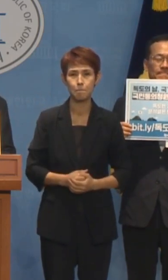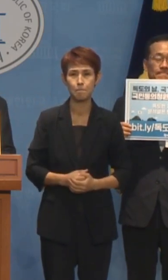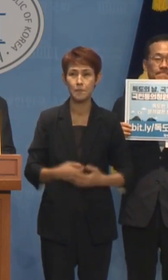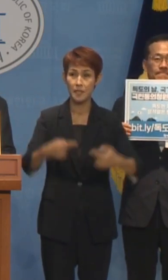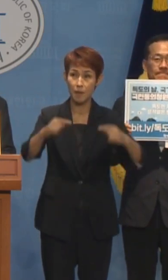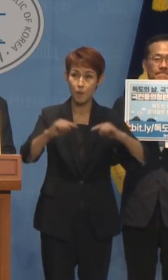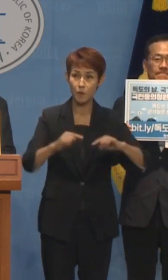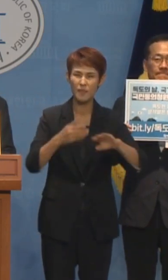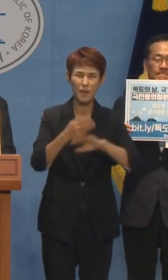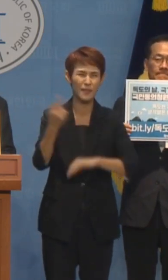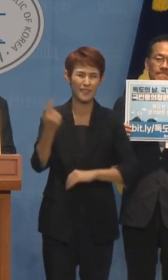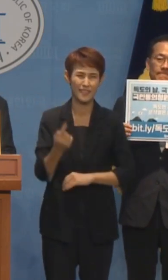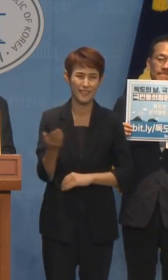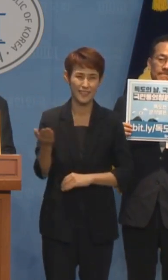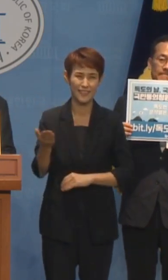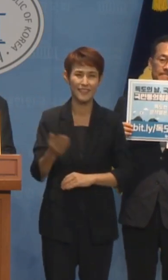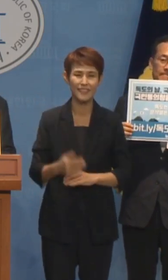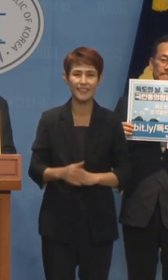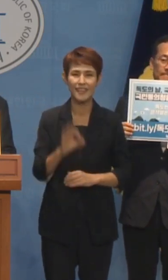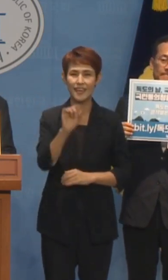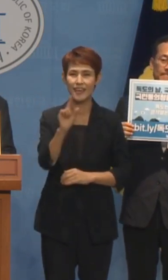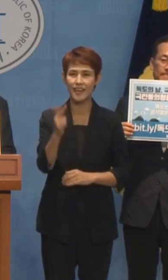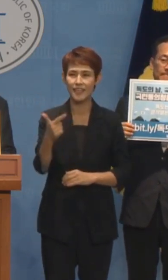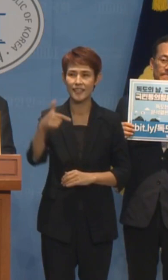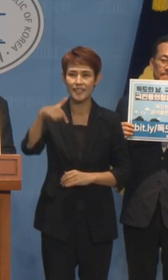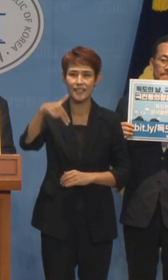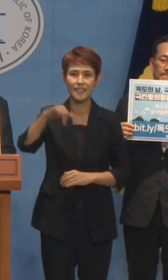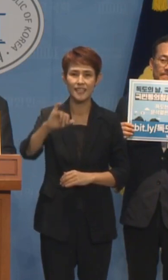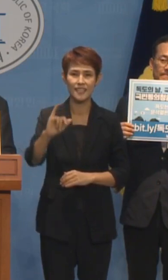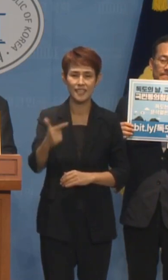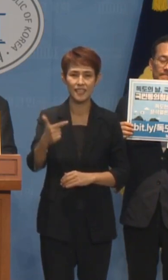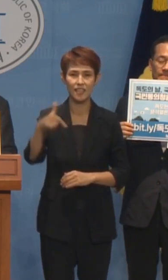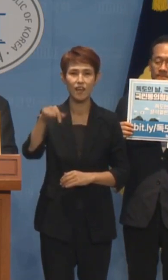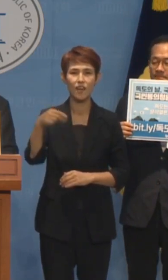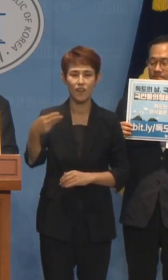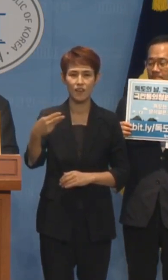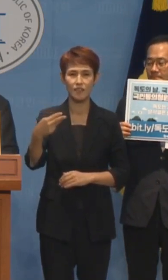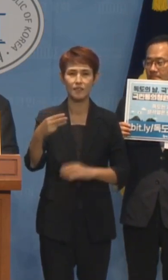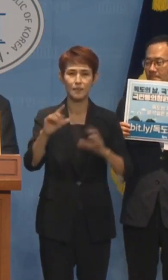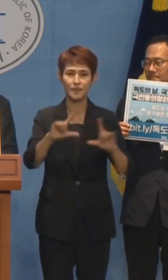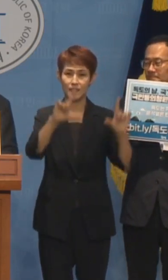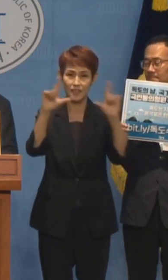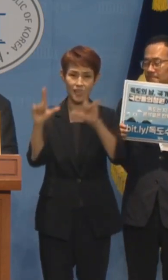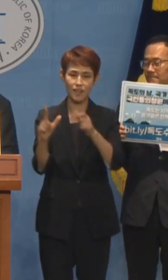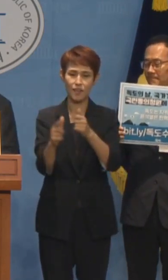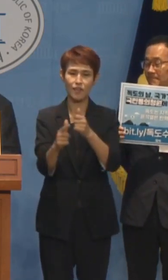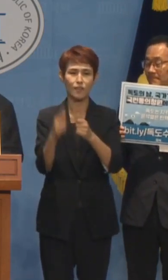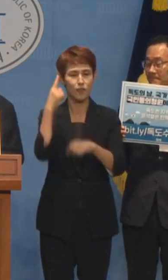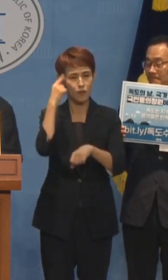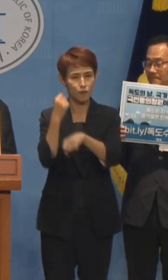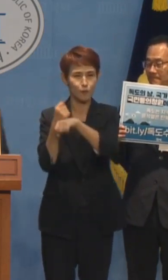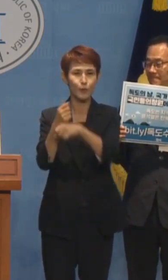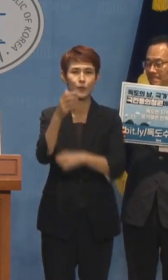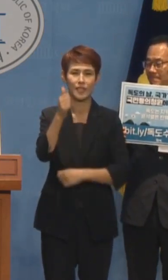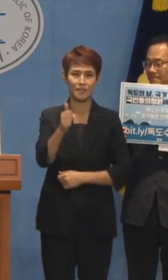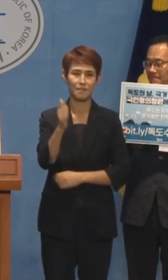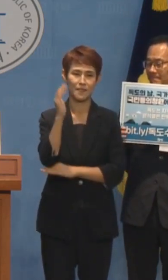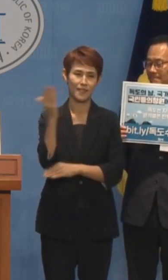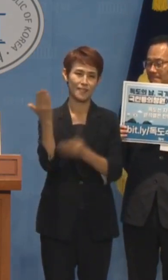분 좀 늦게 오셨는데 안진걸 민생경제 연구 소장님 말씀 좀 듣고 기자의 마무리하도록